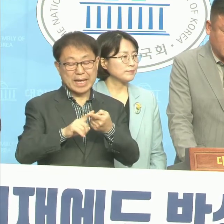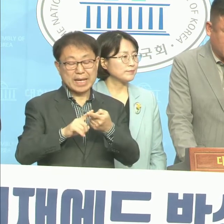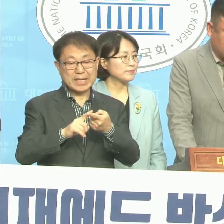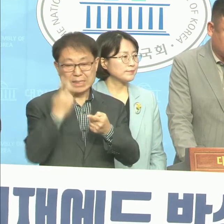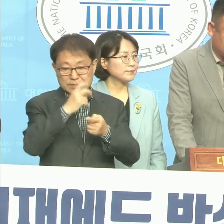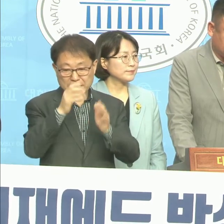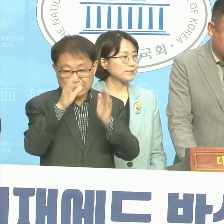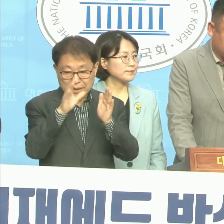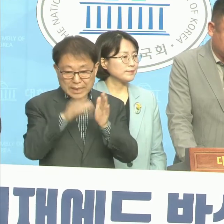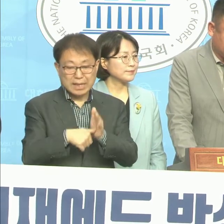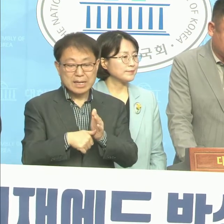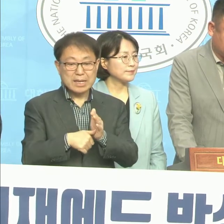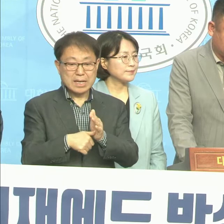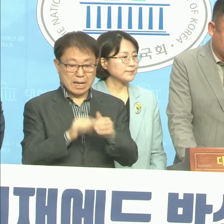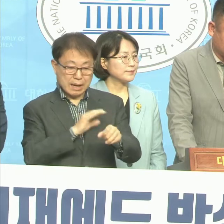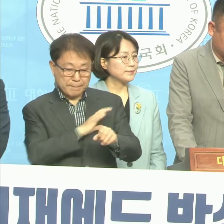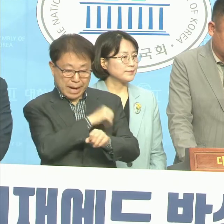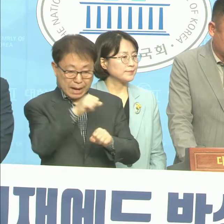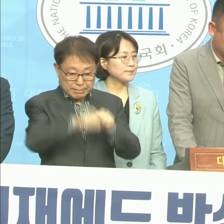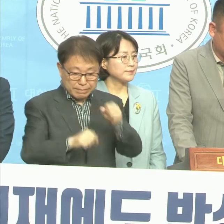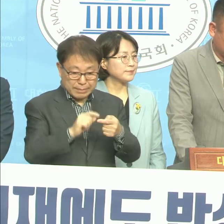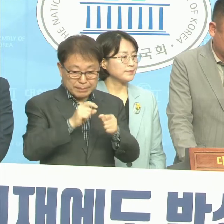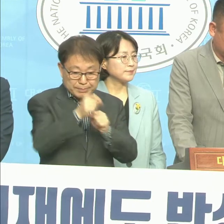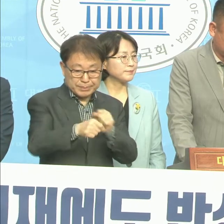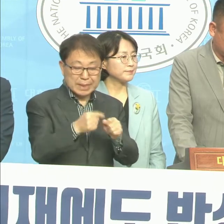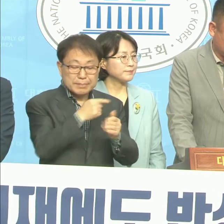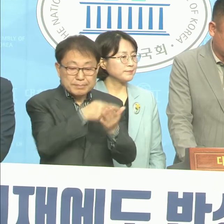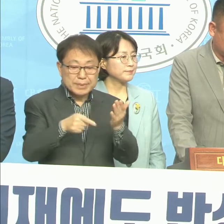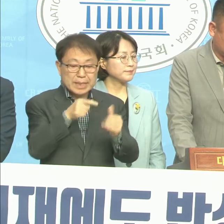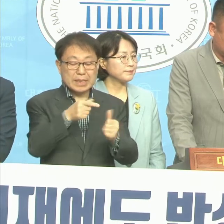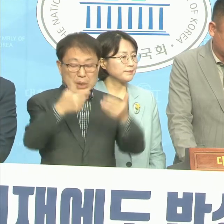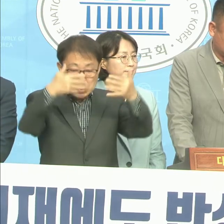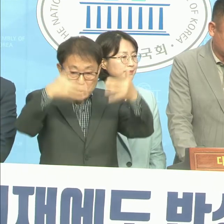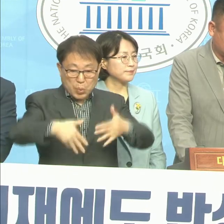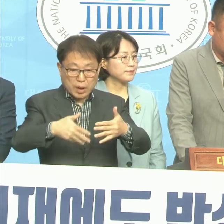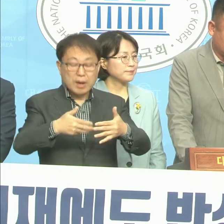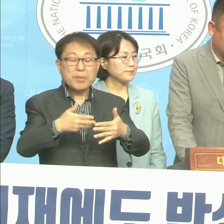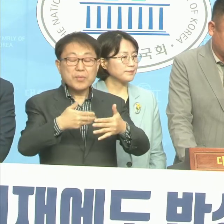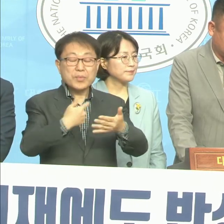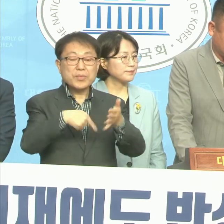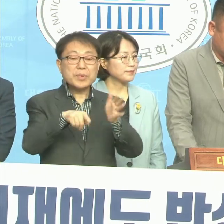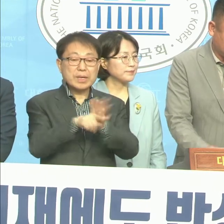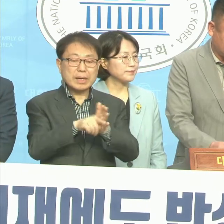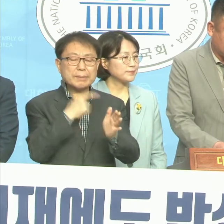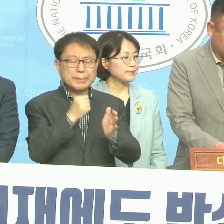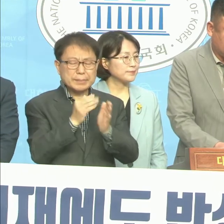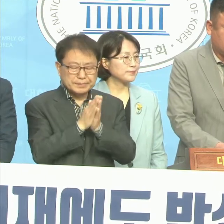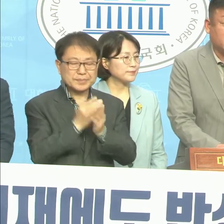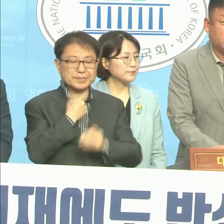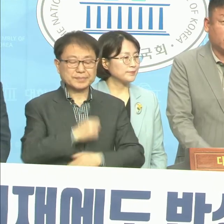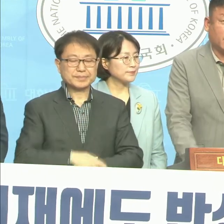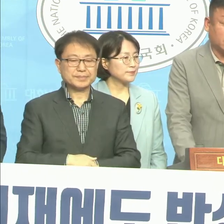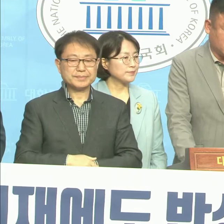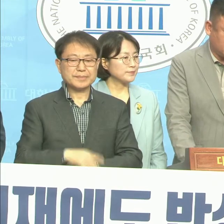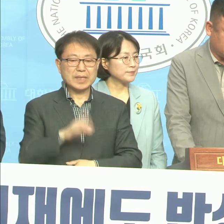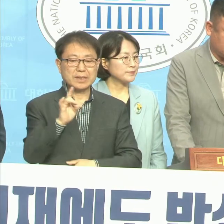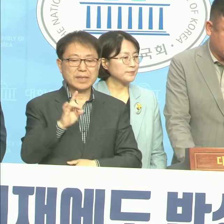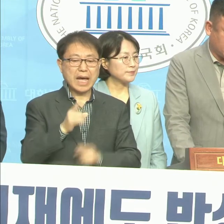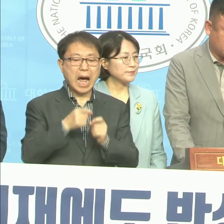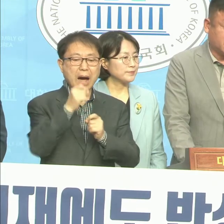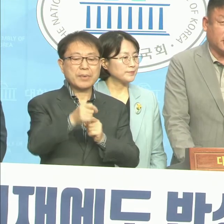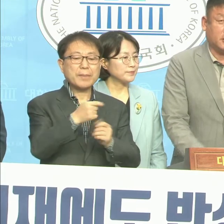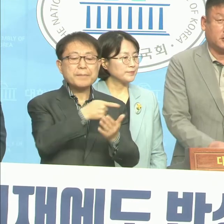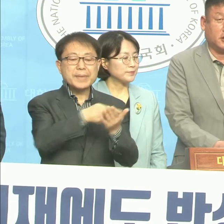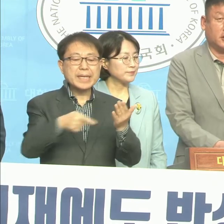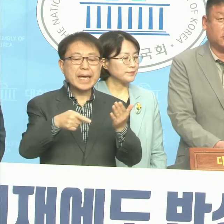차에 하도 각질에 대한 피해구제를 존재로 조건부 심사가 이루어질 수 있기를 간절히 바랍니다 현대중공업 화도 갑질